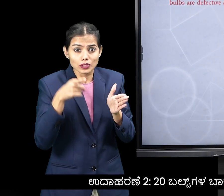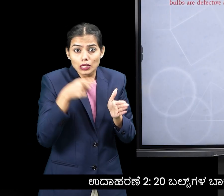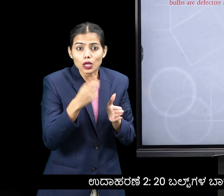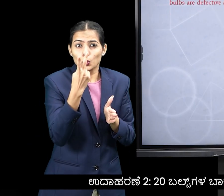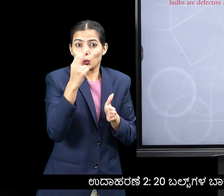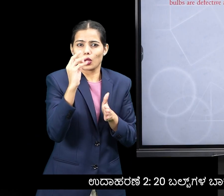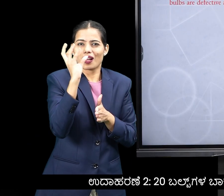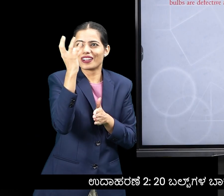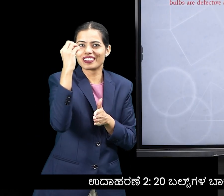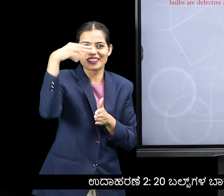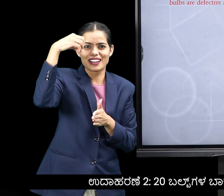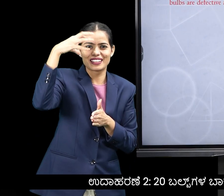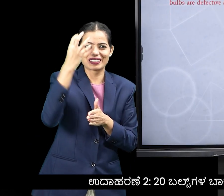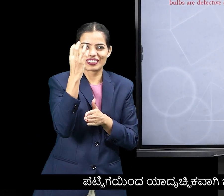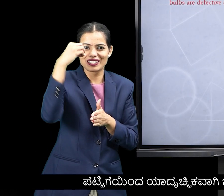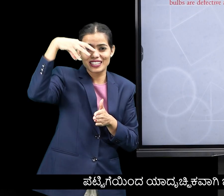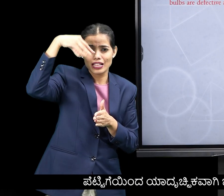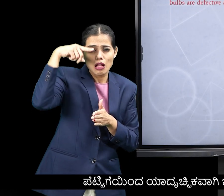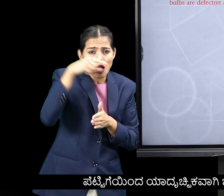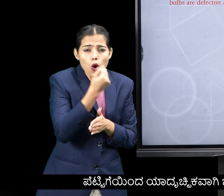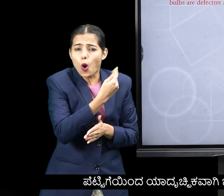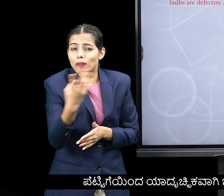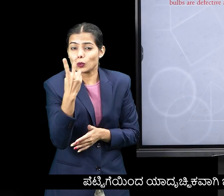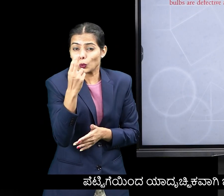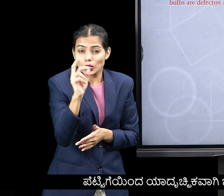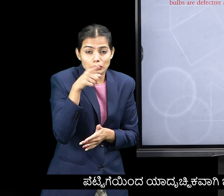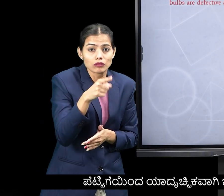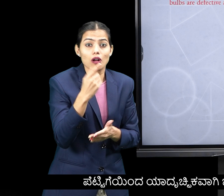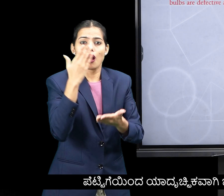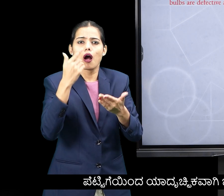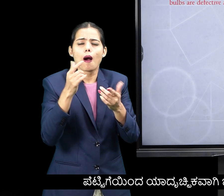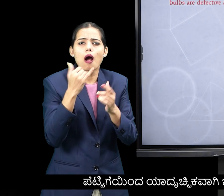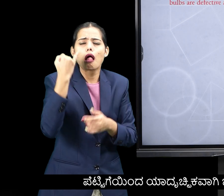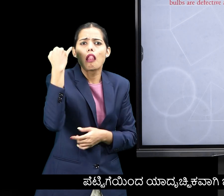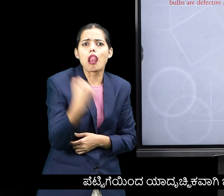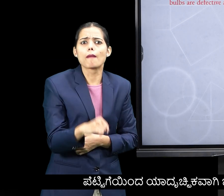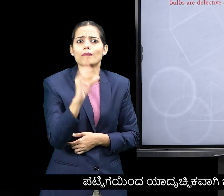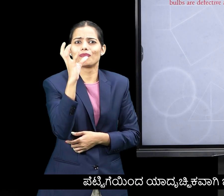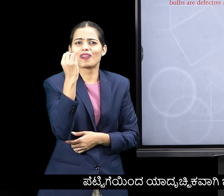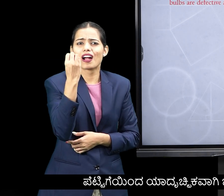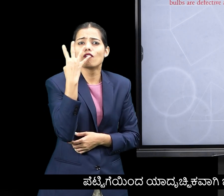4 ದೋಷಪೂರಿತವಾದವುಗಳಿವೆ. ಪೆಟ್ಟಿಗೆಯಿಂದ ಯಾದೃಚ್ಛಿಕವಾಗಿ ಒಂದು ಬಲ್ಬ್ ಅನ್ನ ಆಯ್ಕೆ ಮಾಡಲಾಗಿದೆ.